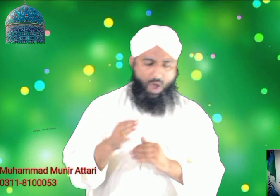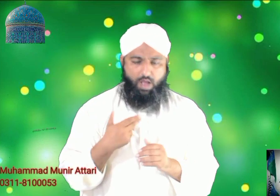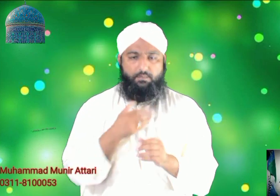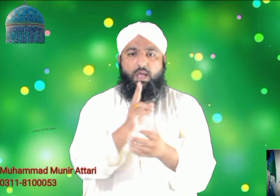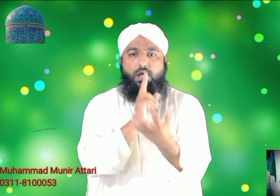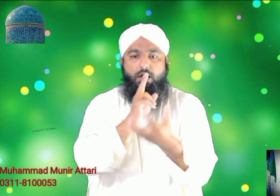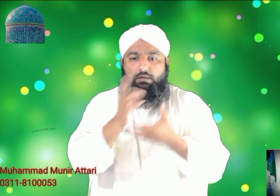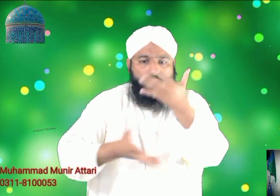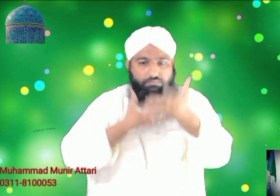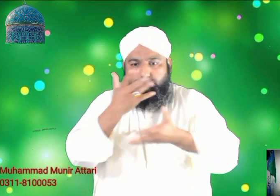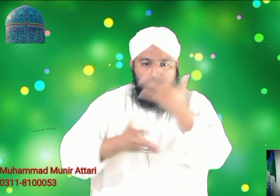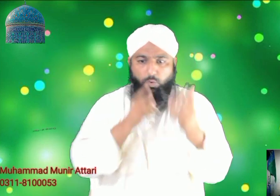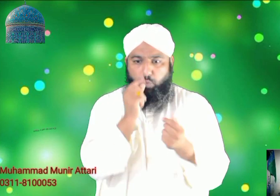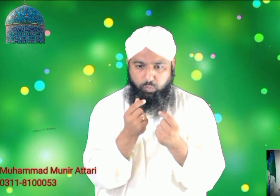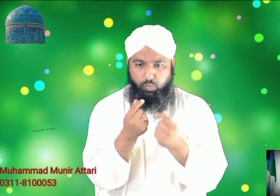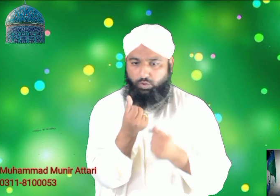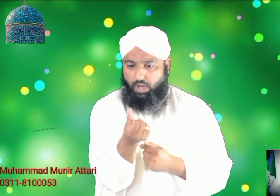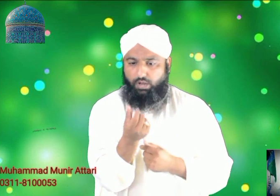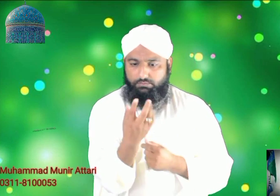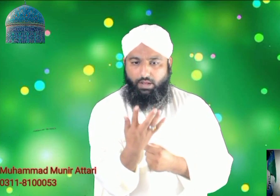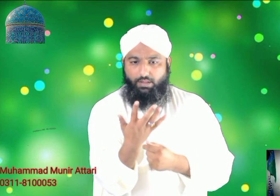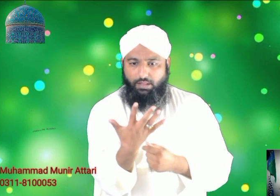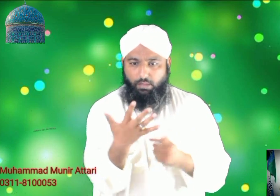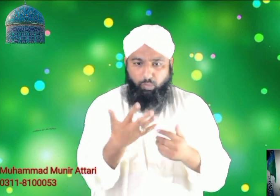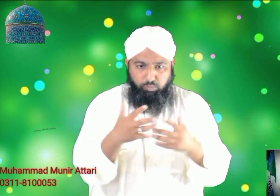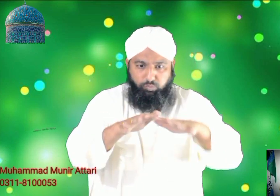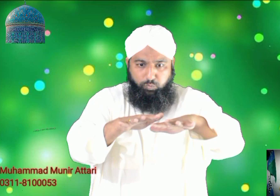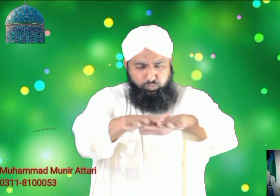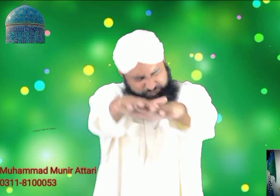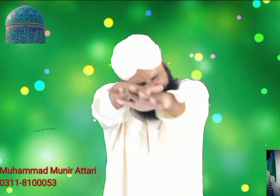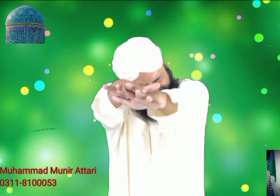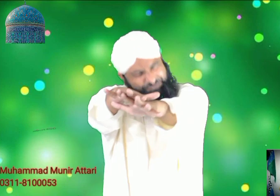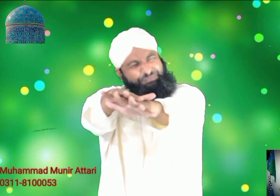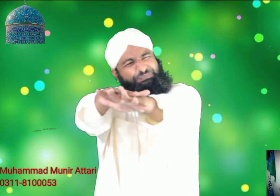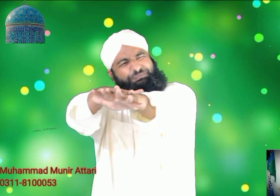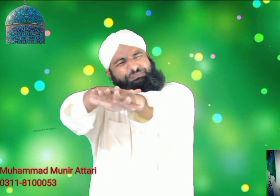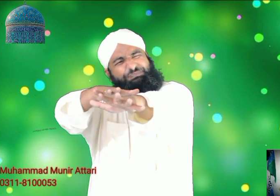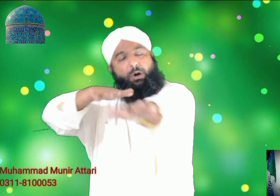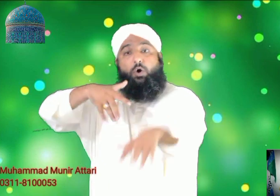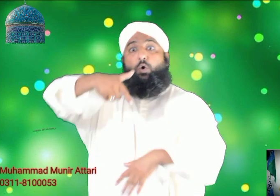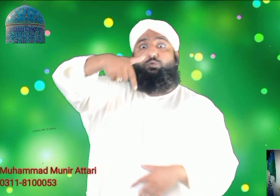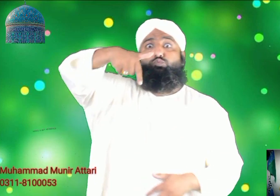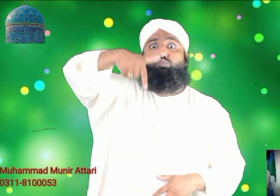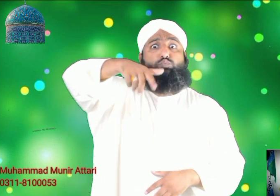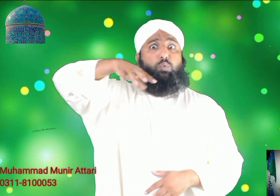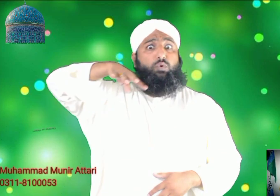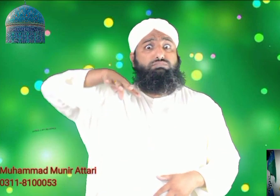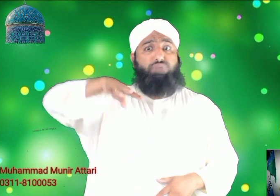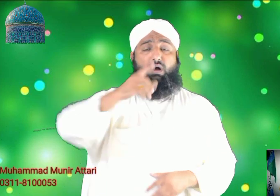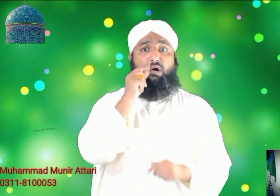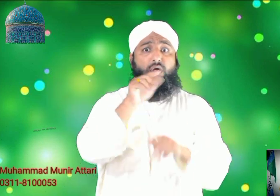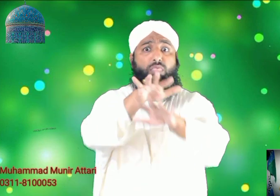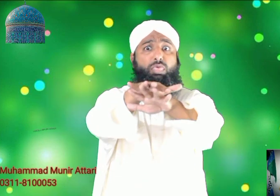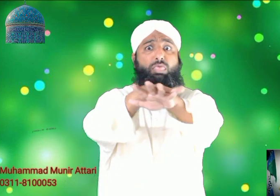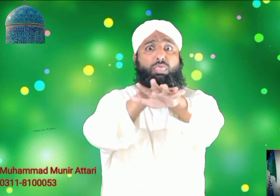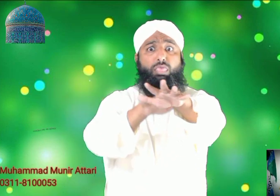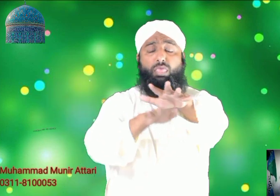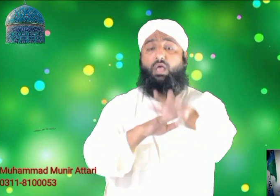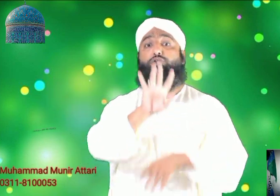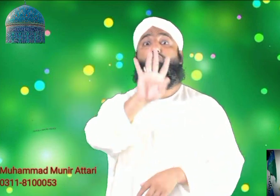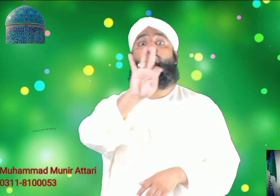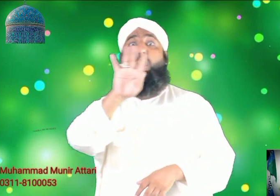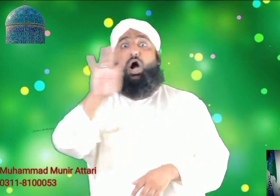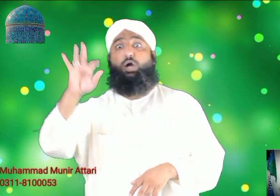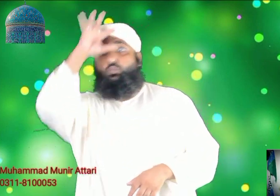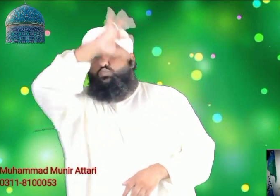لوگ بڑھتے گئے, یہاں تک کہ 70,000 لوگوں کا مجمع ہو جاتا تھا. 400 علماء صرف غوث پاک کے فرامین لکھتے تھے.